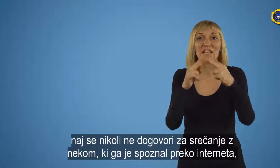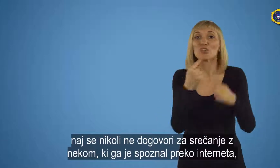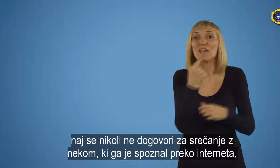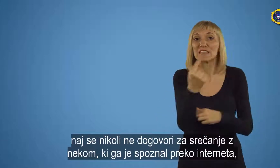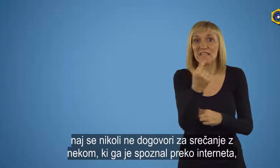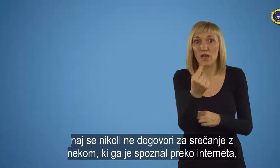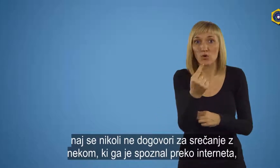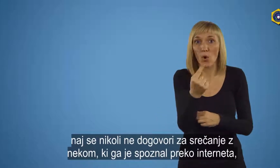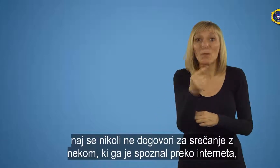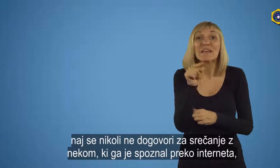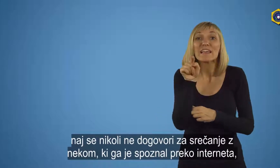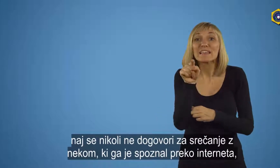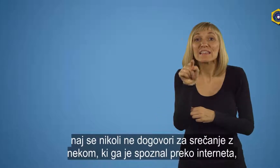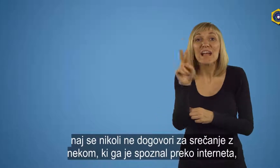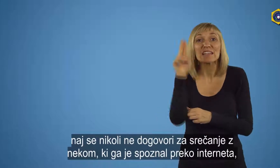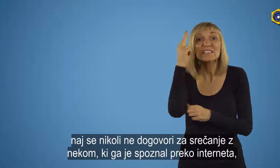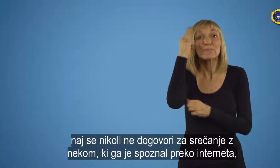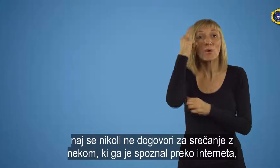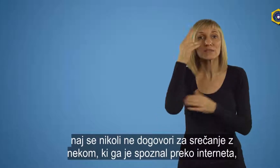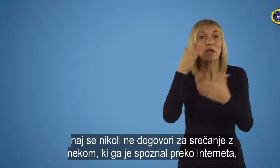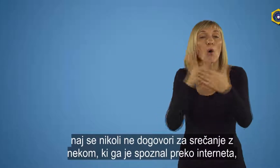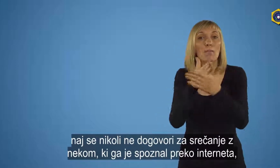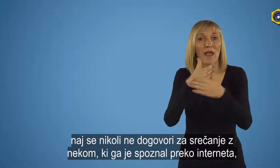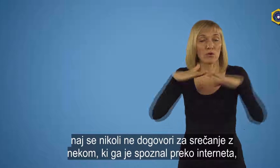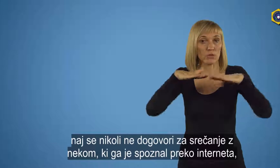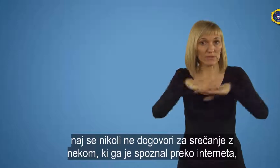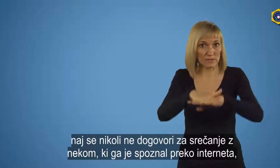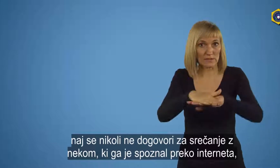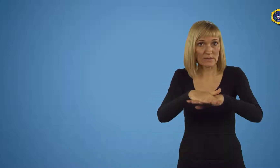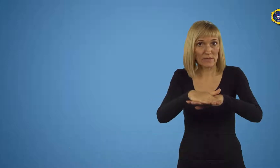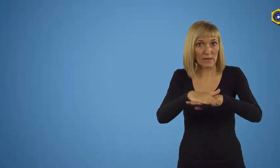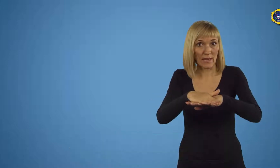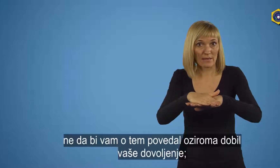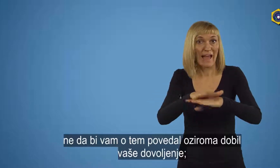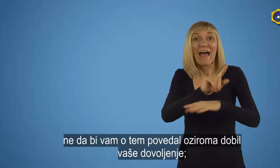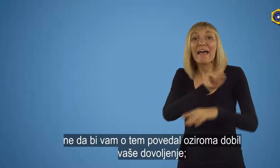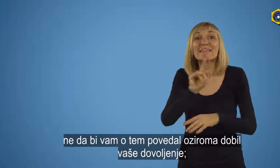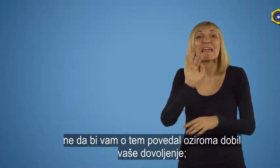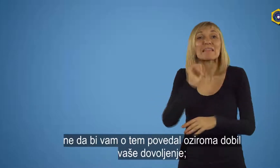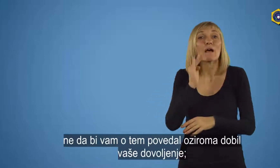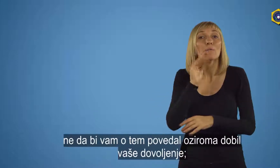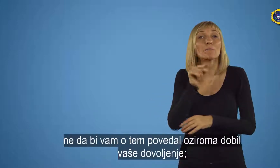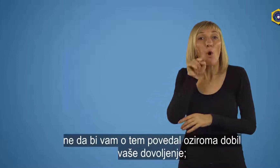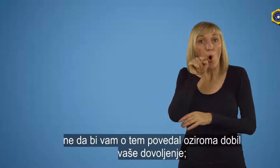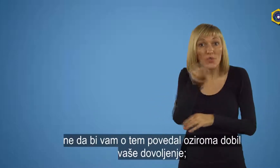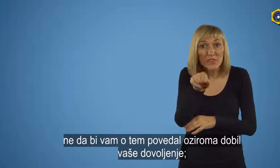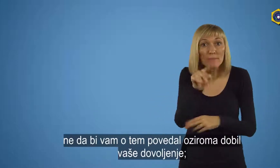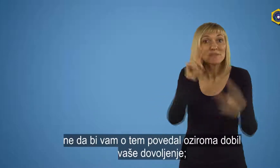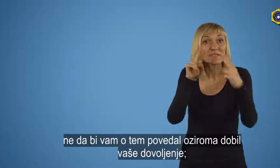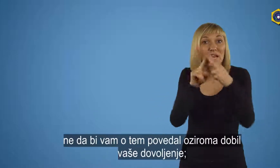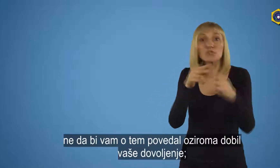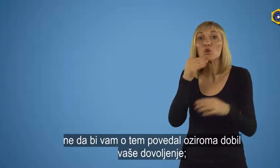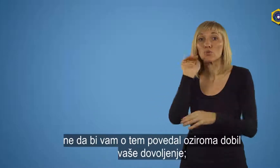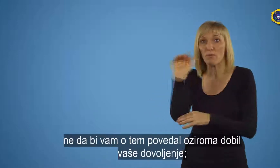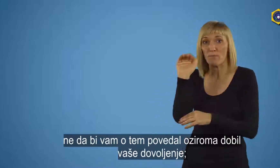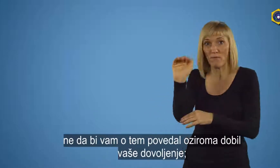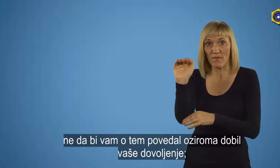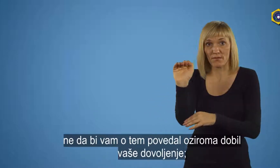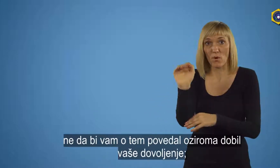srečanje z nekom, ki ga je spoznal preko interneta, ne da bi vam o tem povedal oziroma dobil vaše dovoljenje.